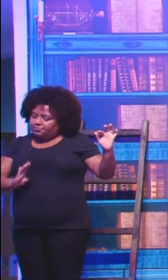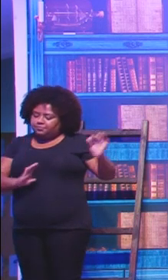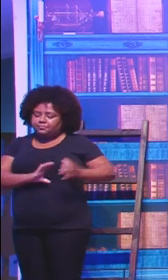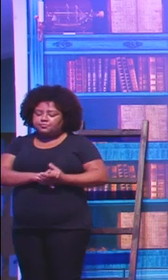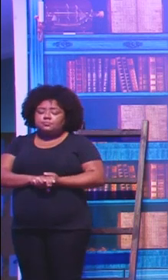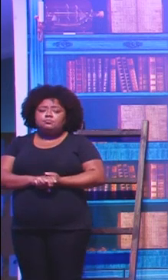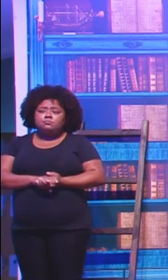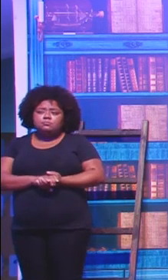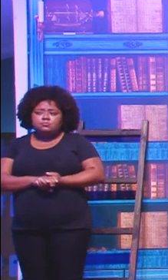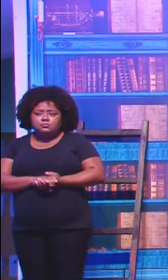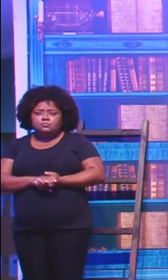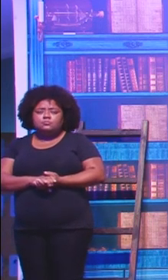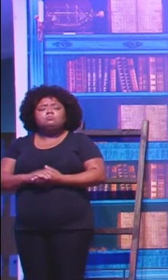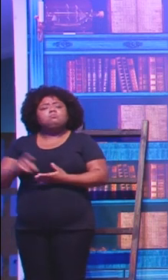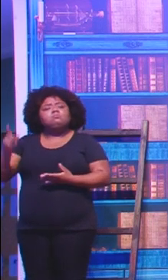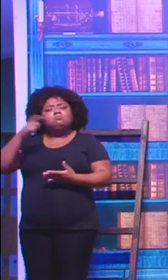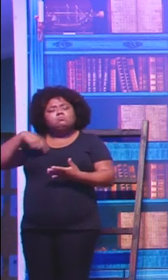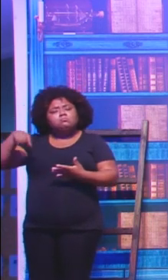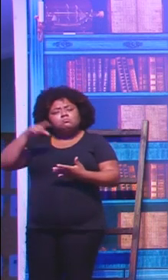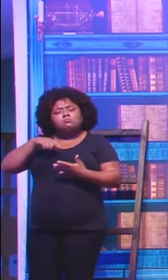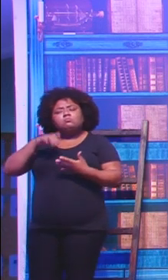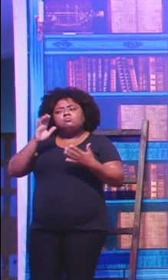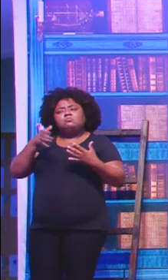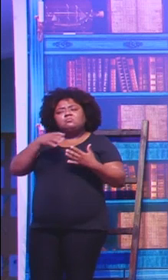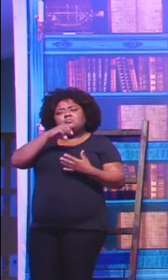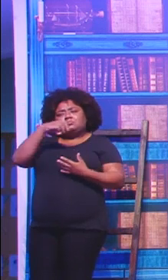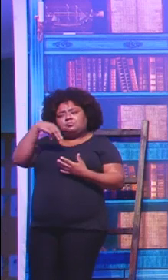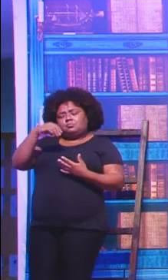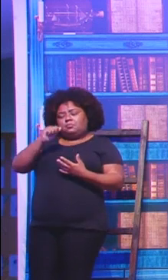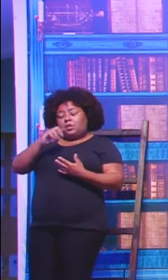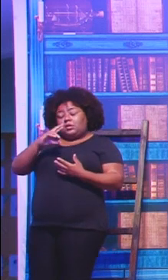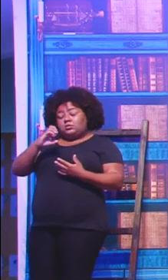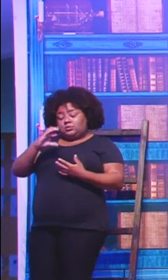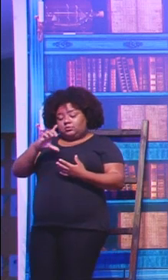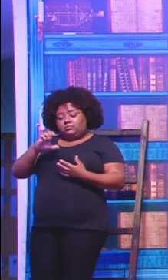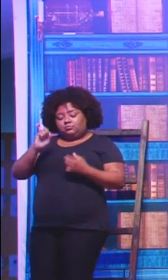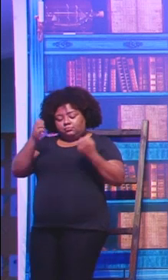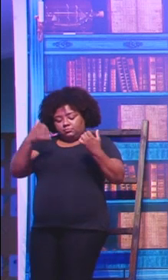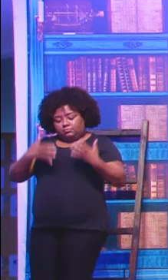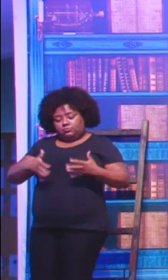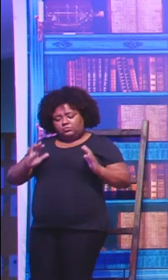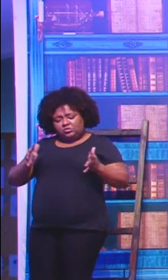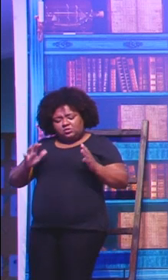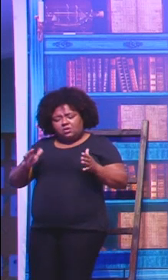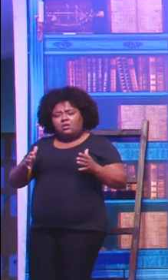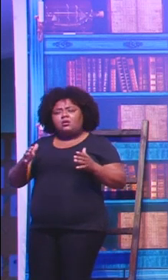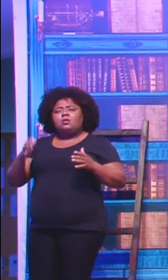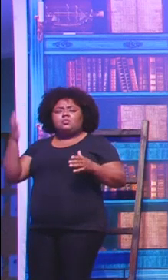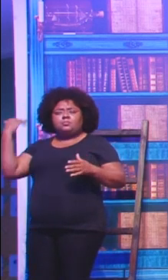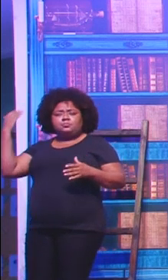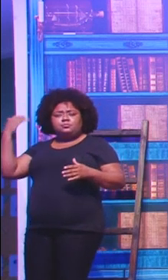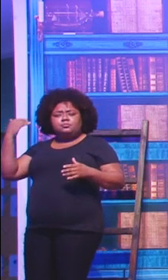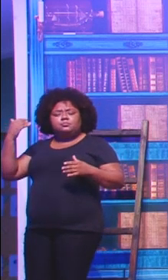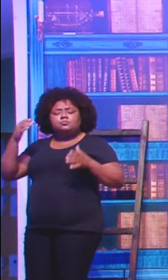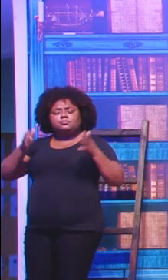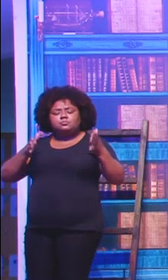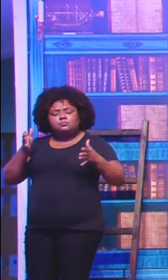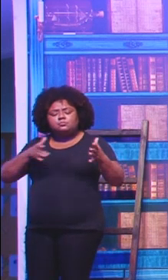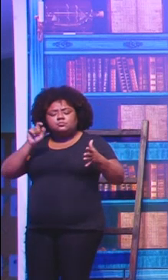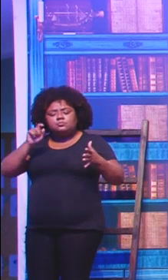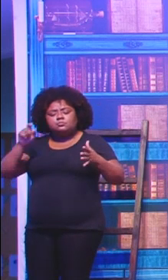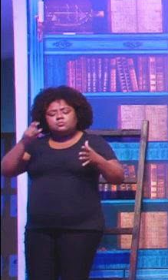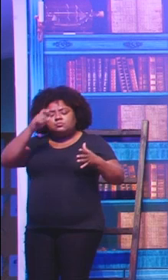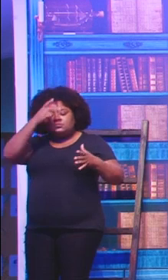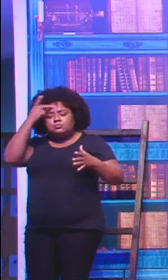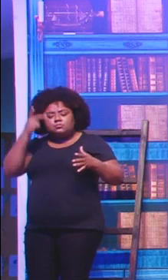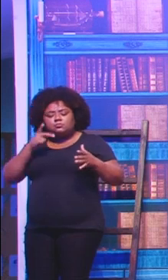Porque nós tivemos, inclusive Marcelo já citou isso aqui, momentos de muita popularidade, talvez o momento mais